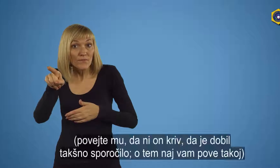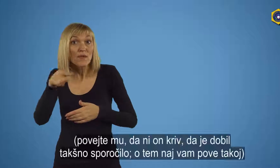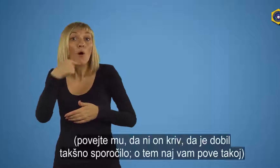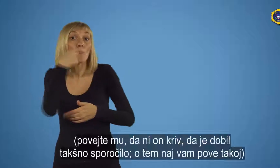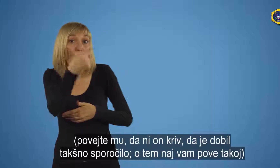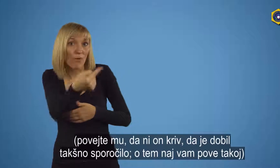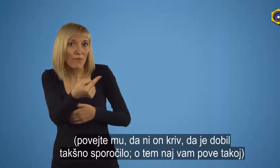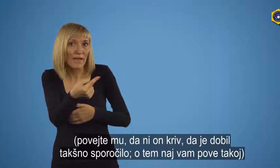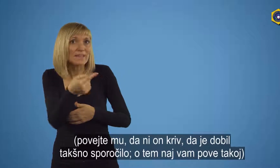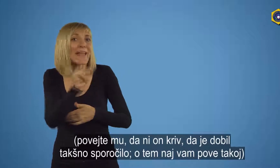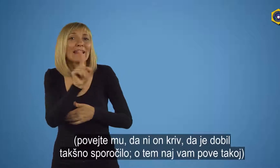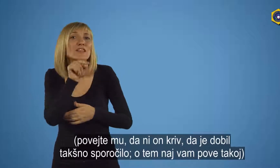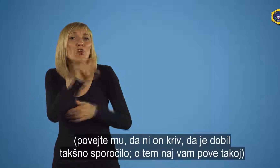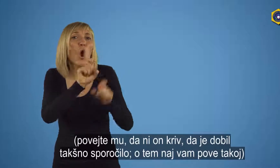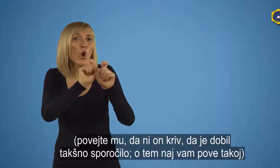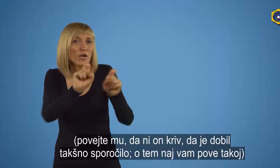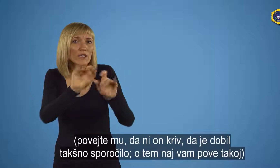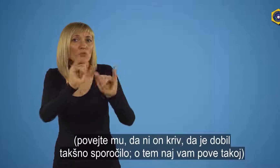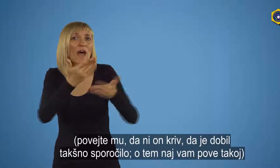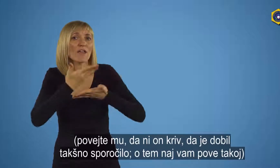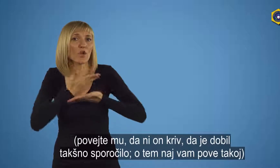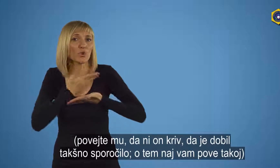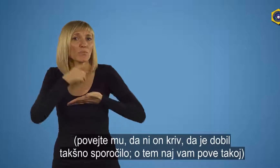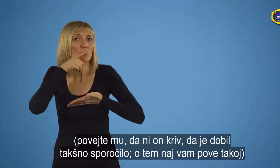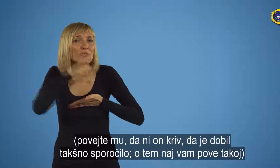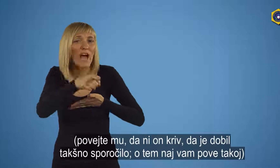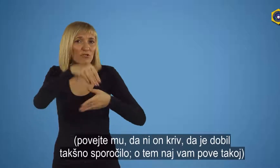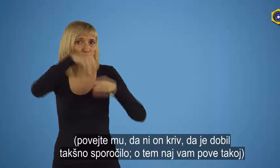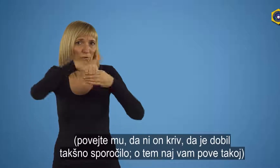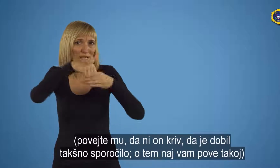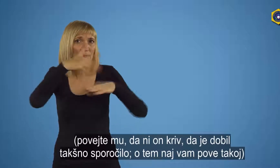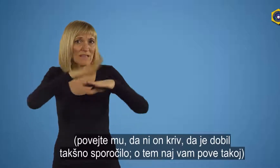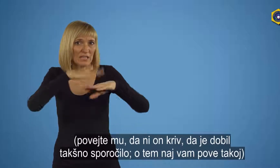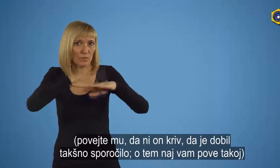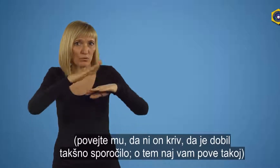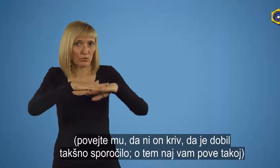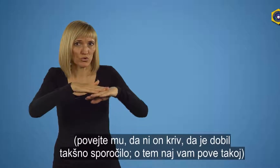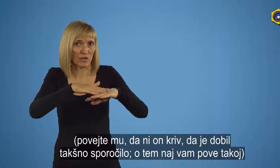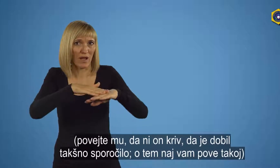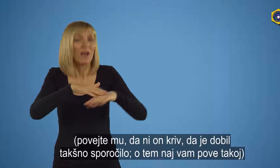dobil takšno sporočilo. O tem naj vam pove takoj.